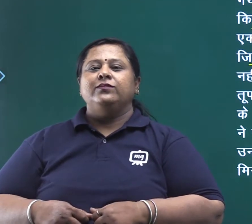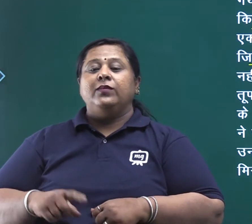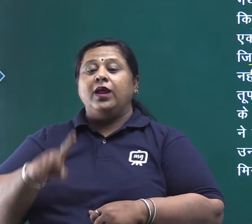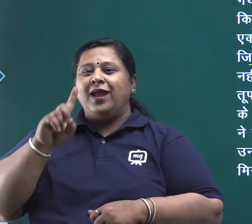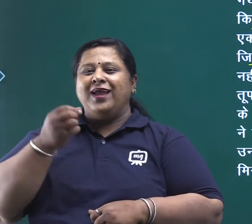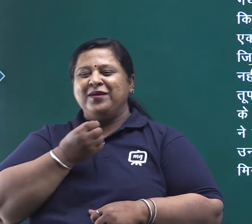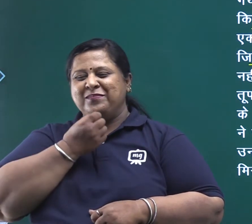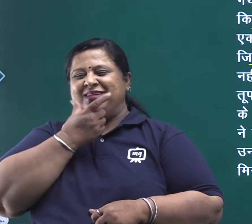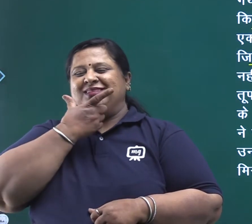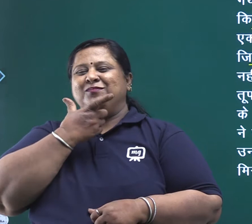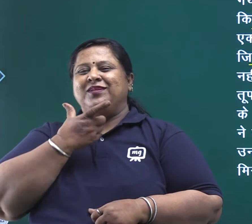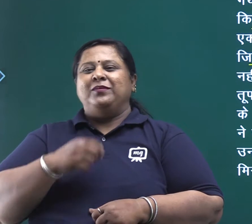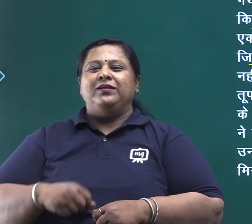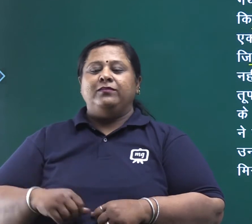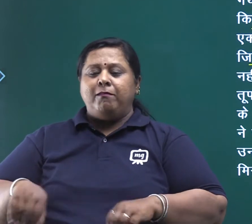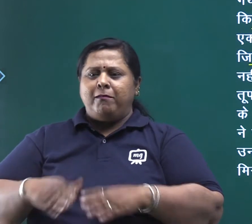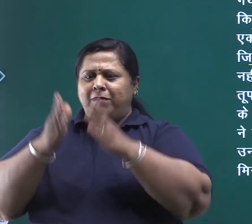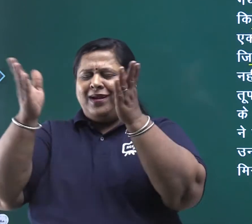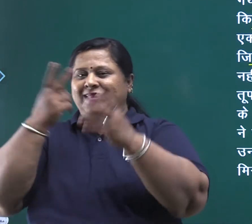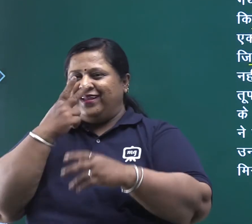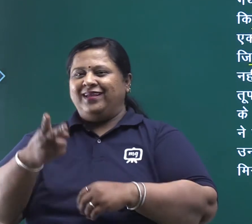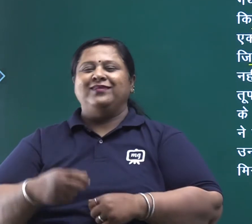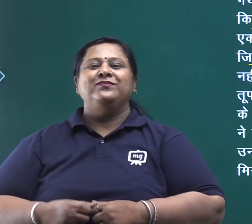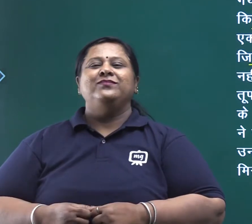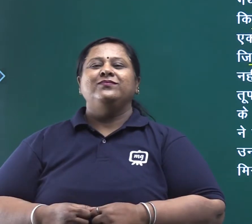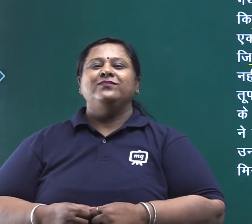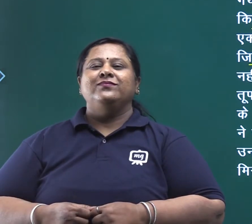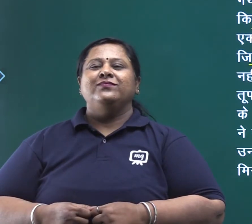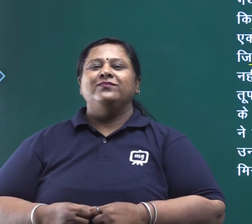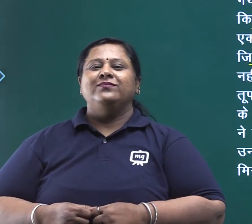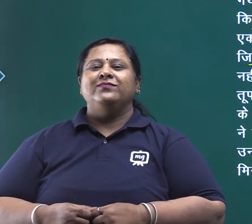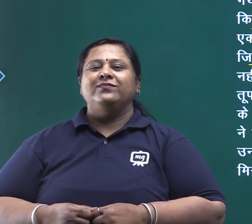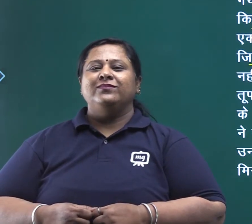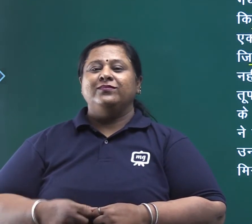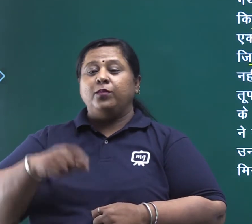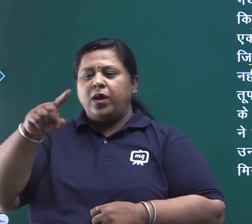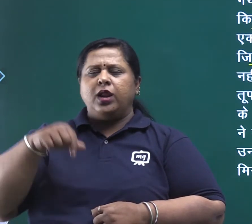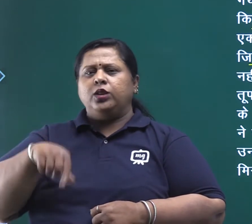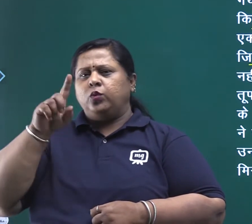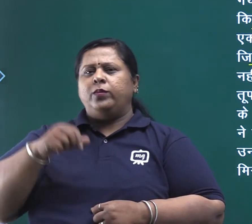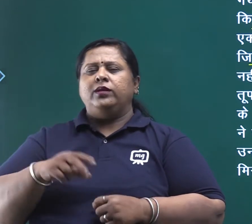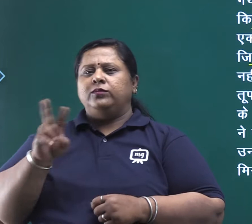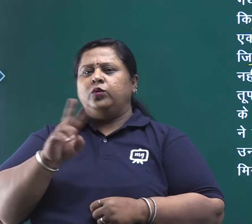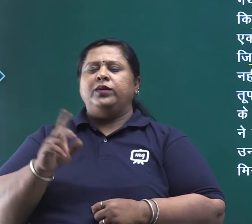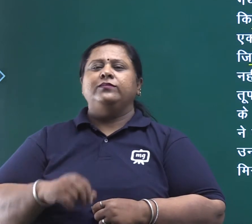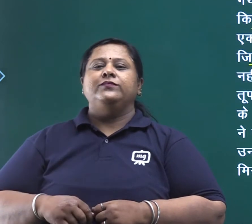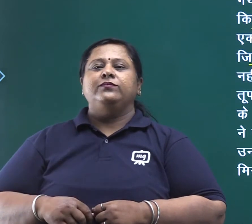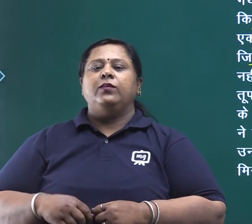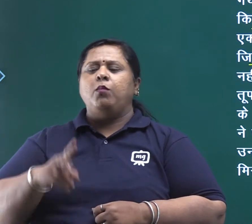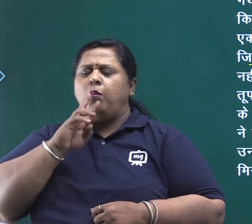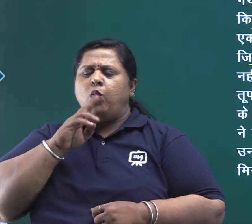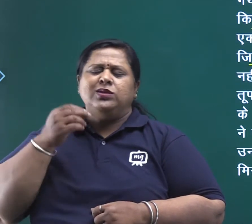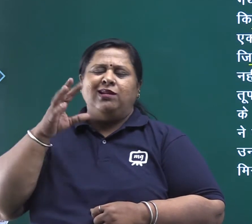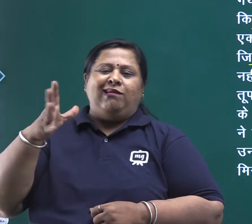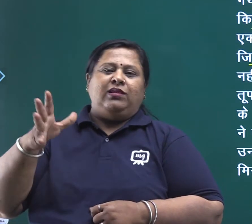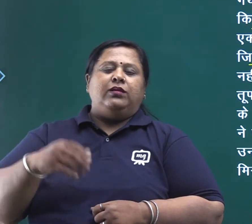एक प्रसन्न मुद्रा में एक पेड़ देख रहे हैं। पहले इन दोनों में बोलचाल